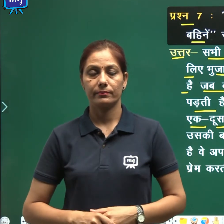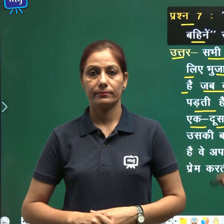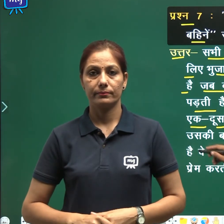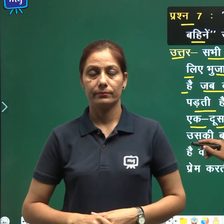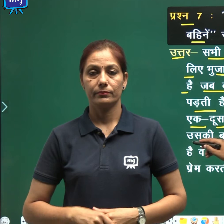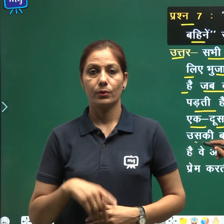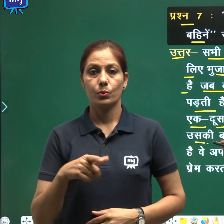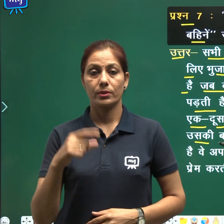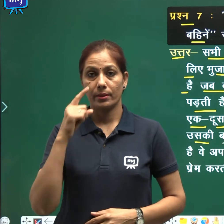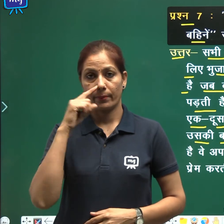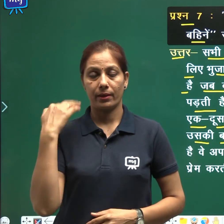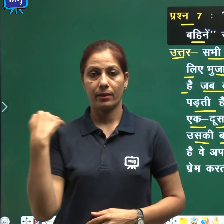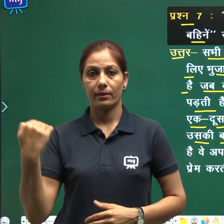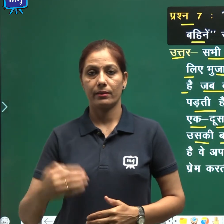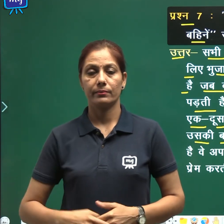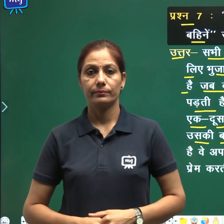उसकी बहनें